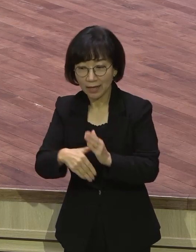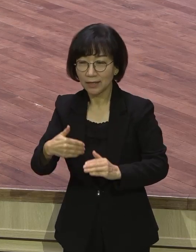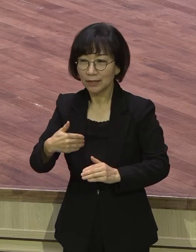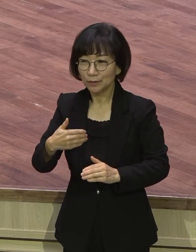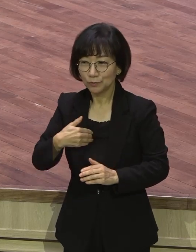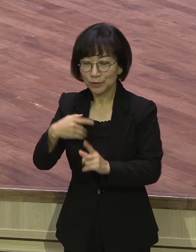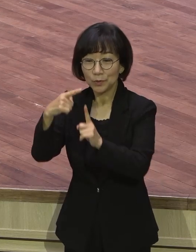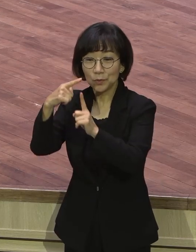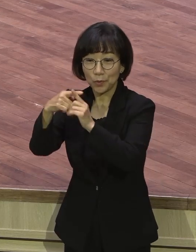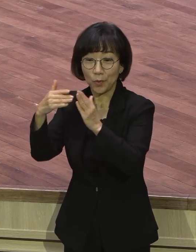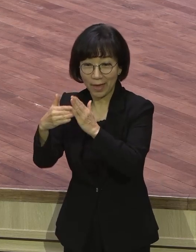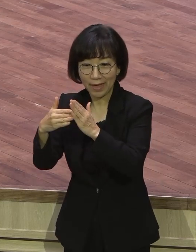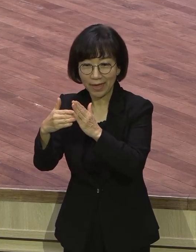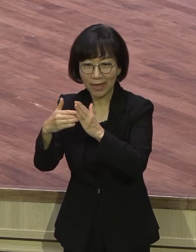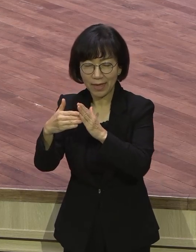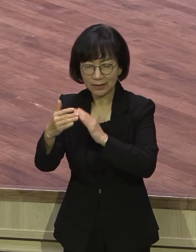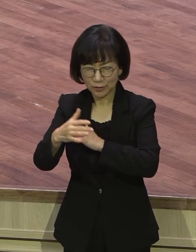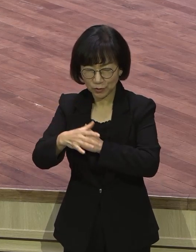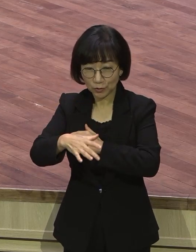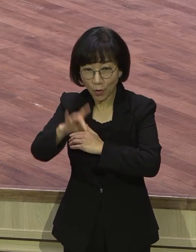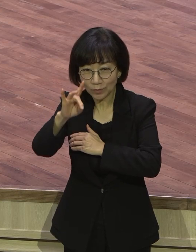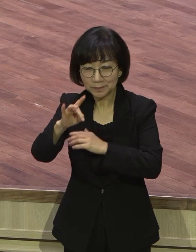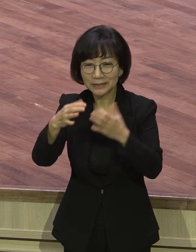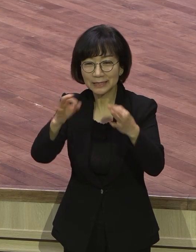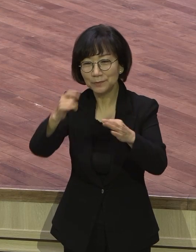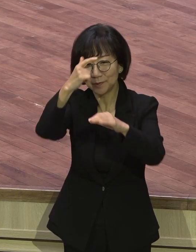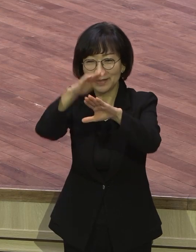심리학기도에 처음 참석했대요.